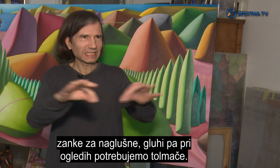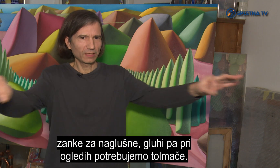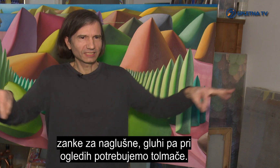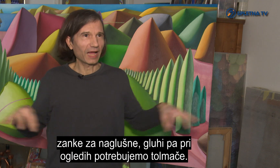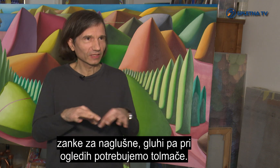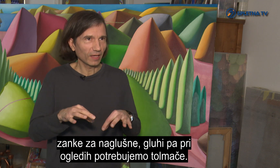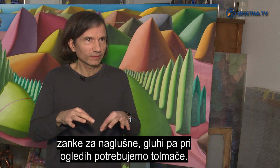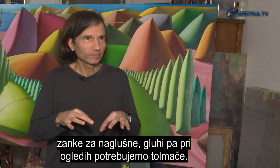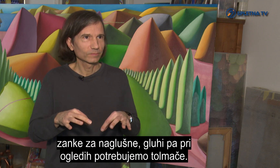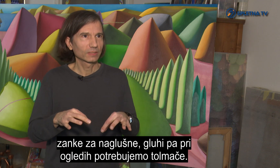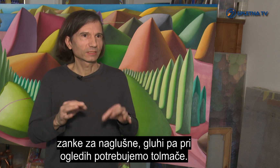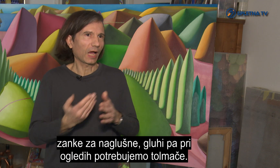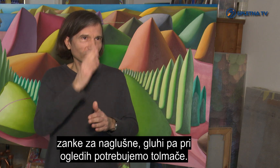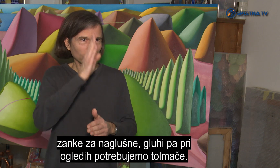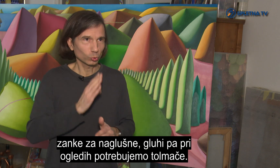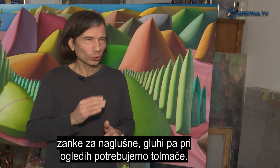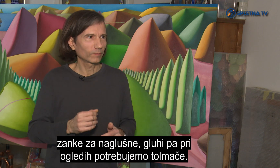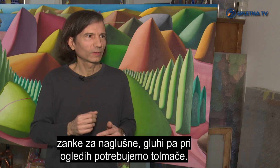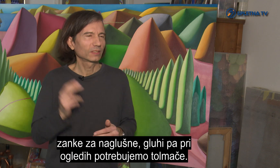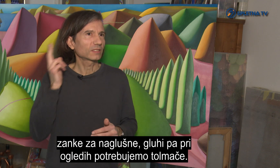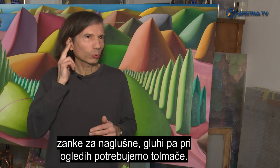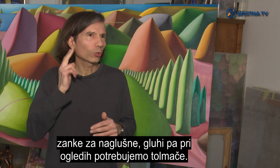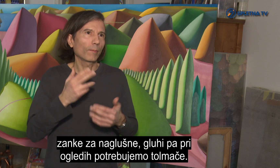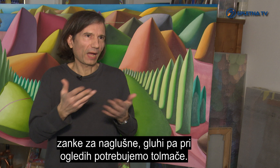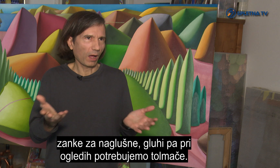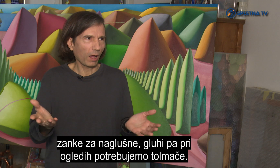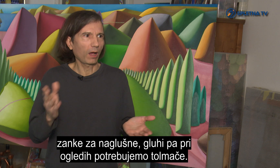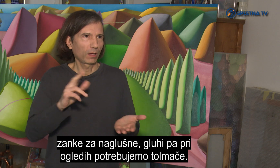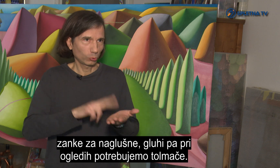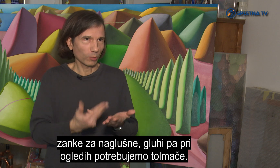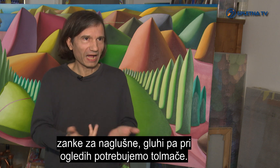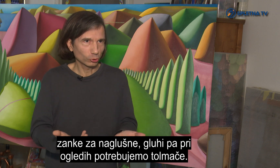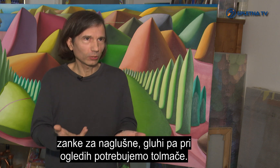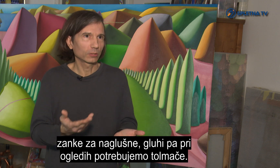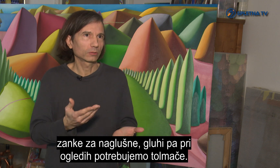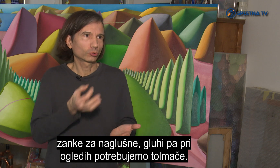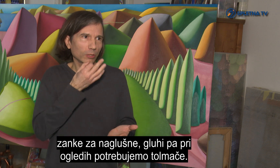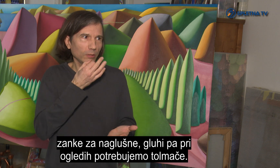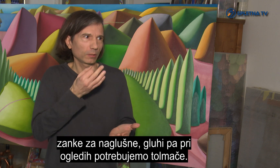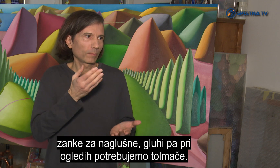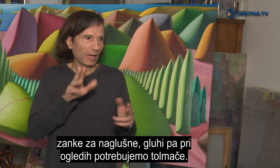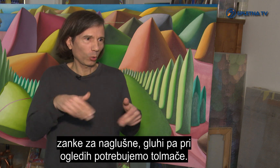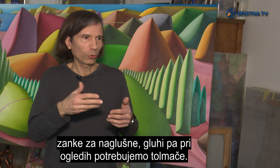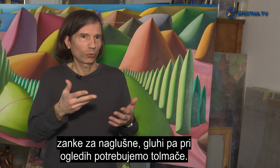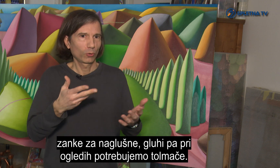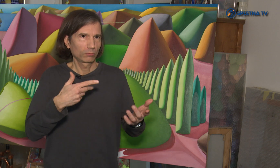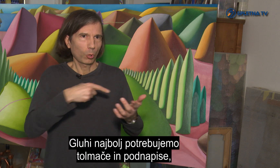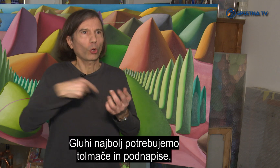indukcijske zanke za naglušne. Za gluhe pa to imajo tudi, imamo